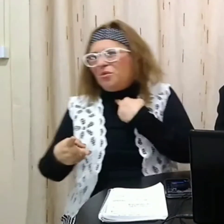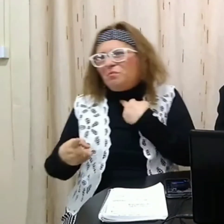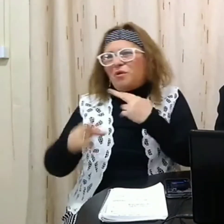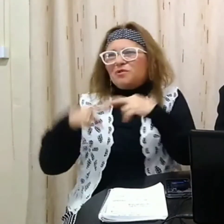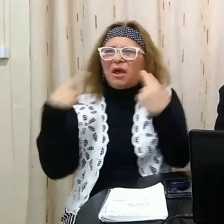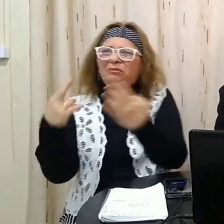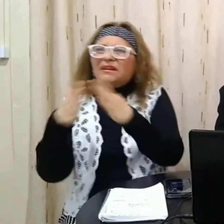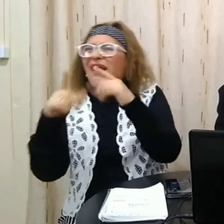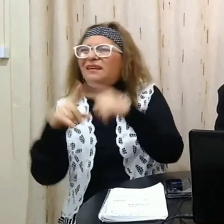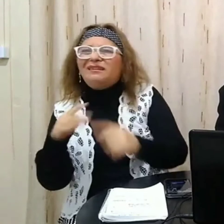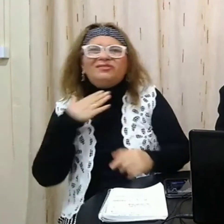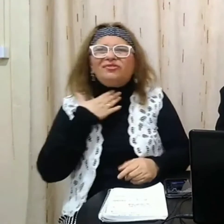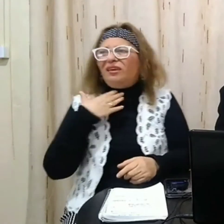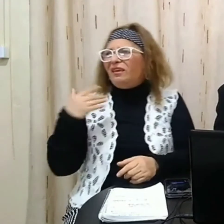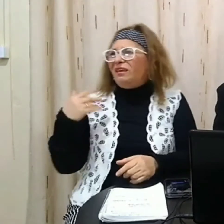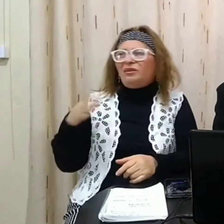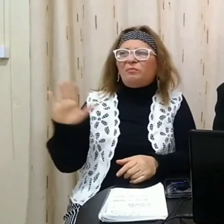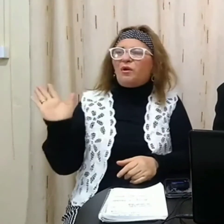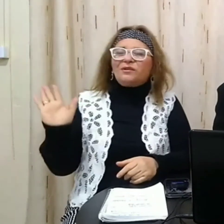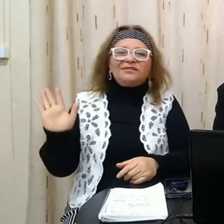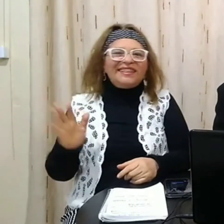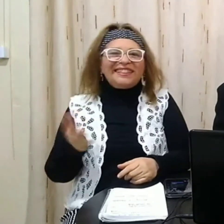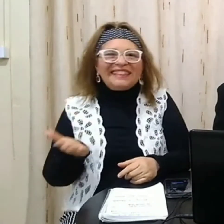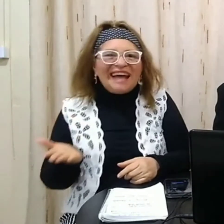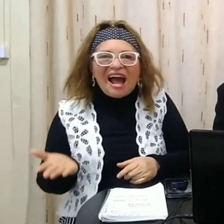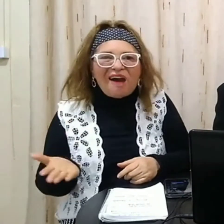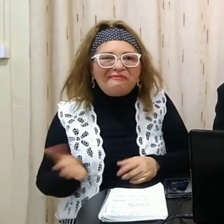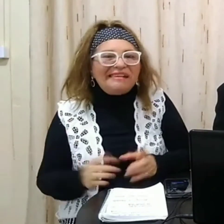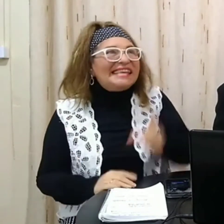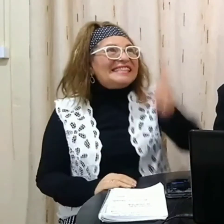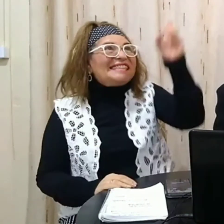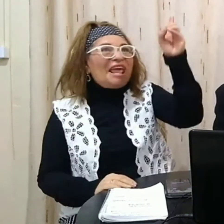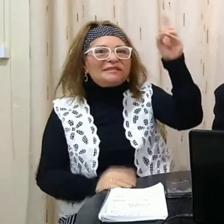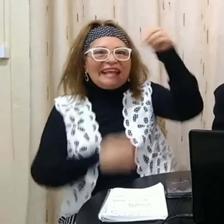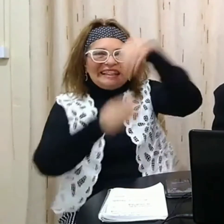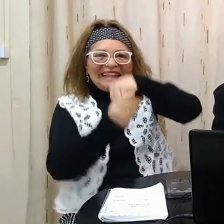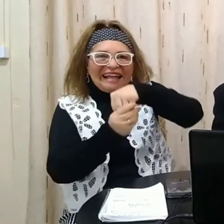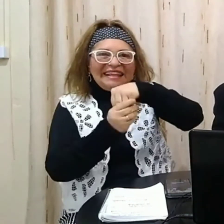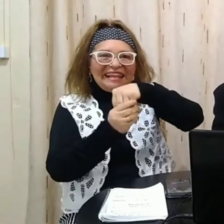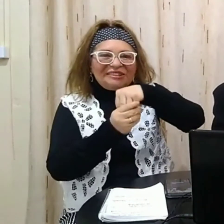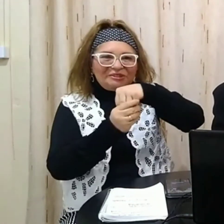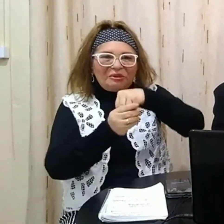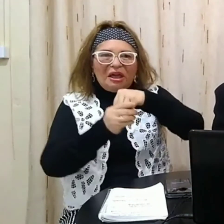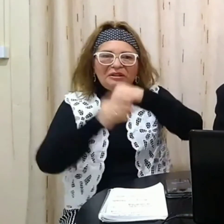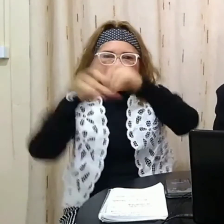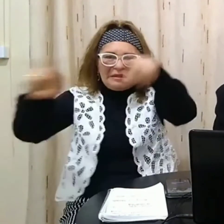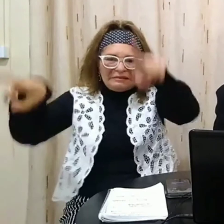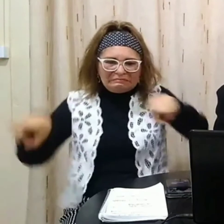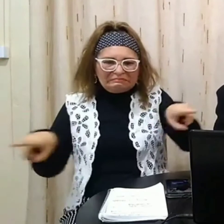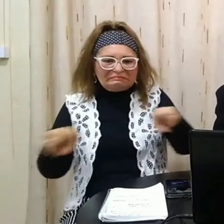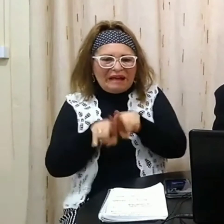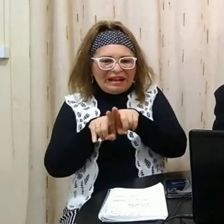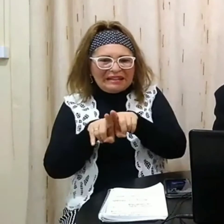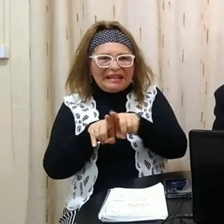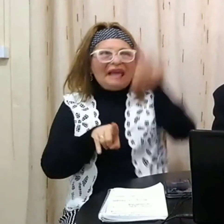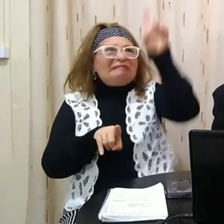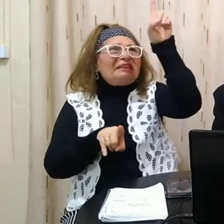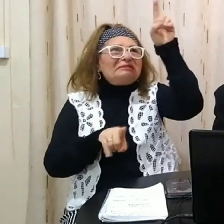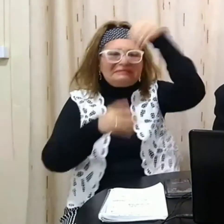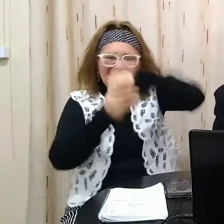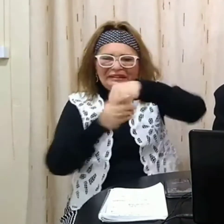que ter paciência, até porque Deus não está limitado a um templo. Deus não está limitado a 4 paredes. Deus está na